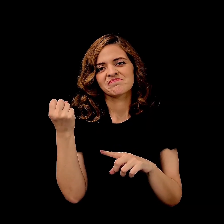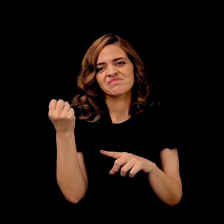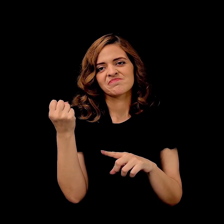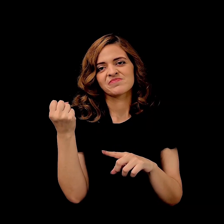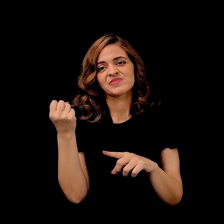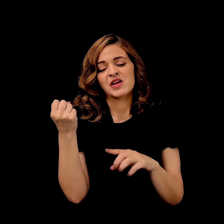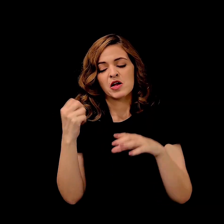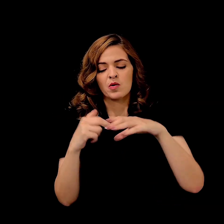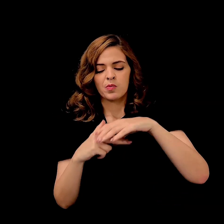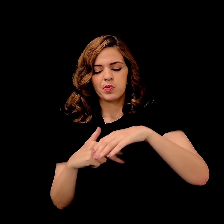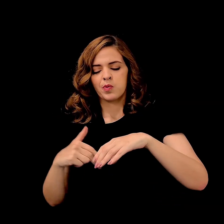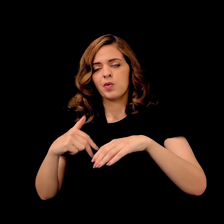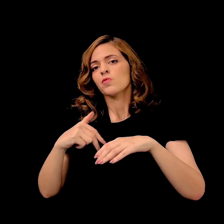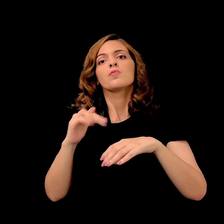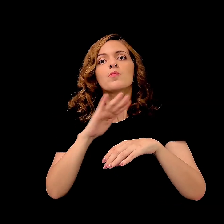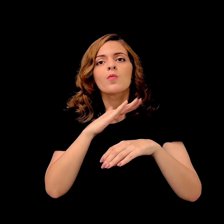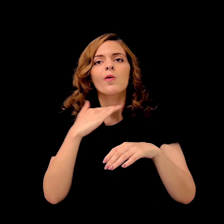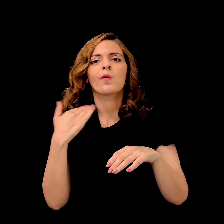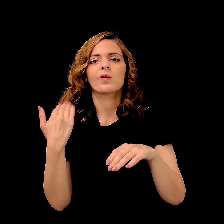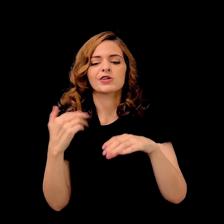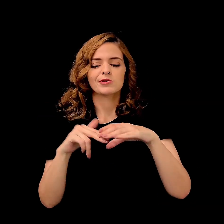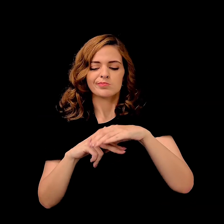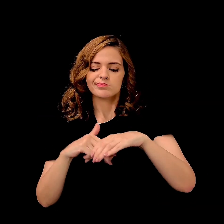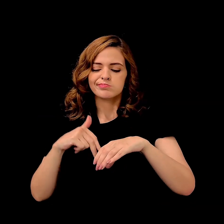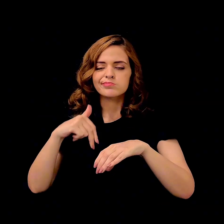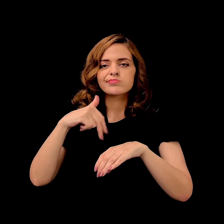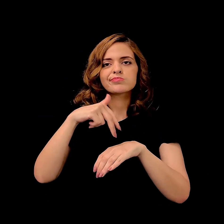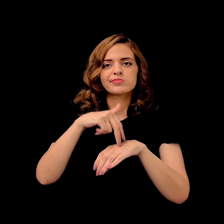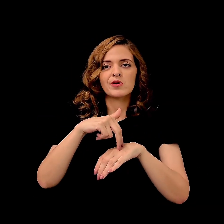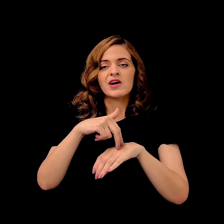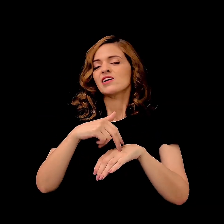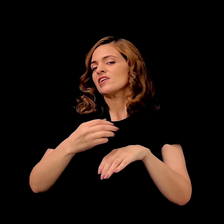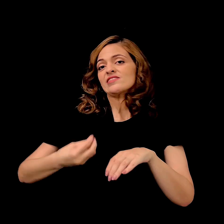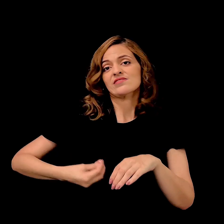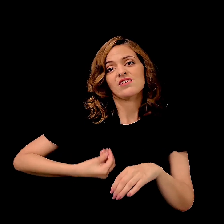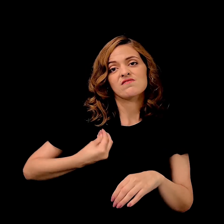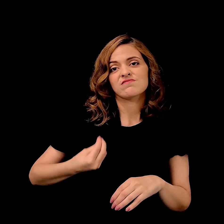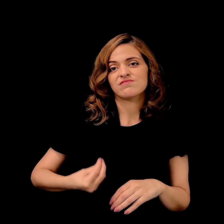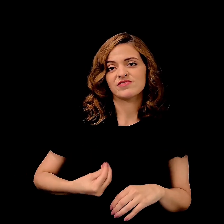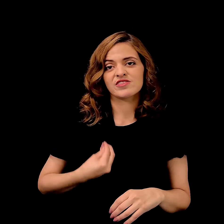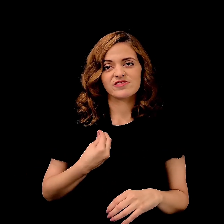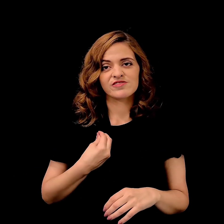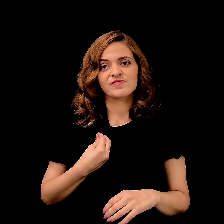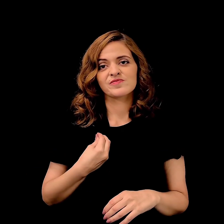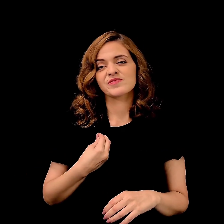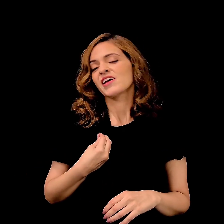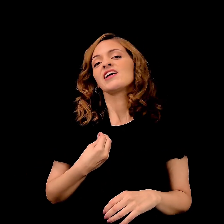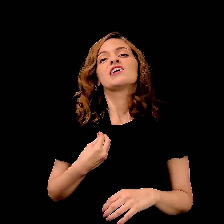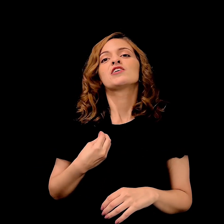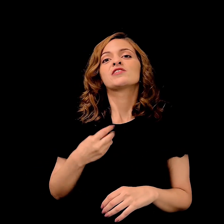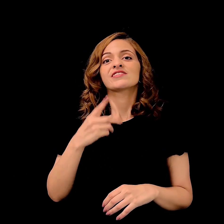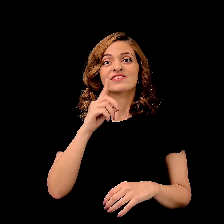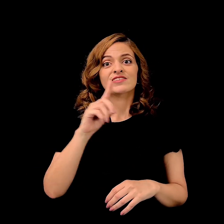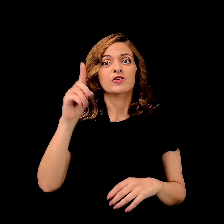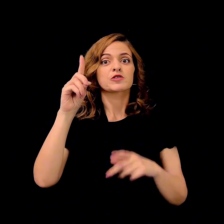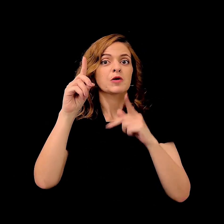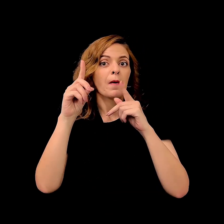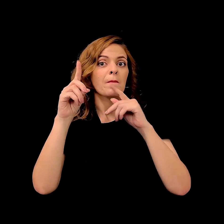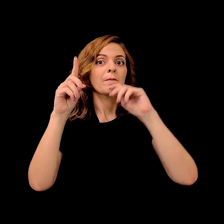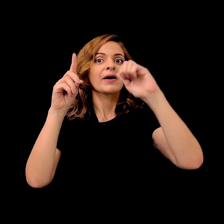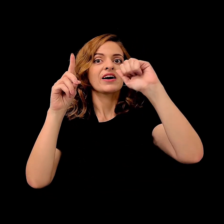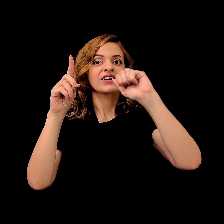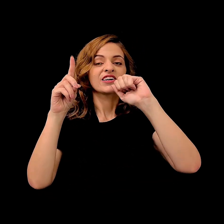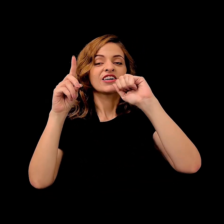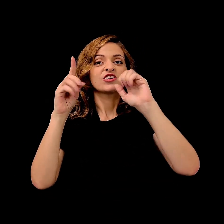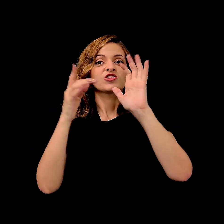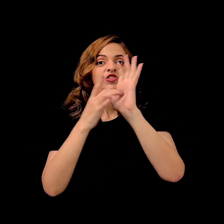ressuscitou, morreu, foi morto, ressuscitou, está vivo à direita do Deus Pai. Então,